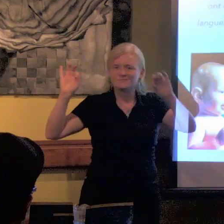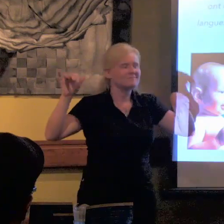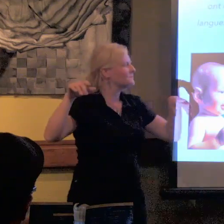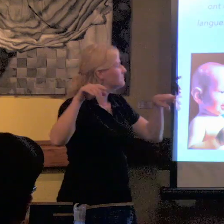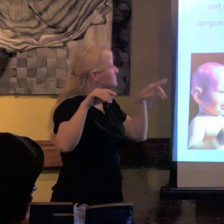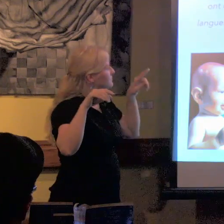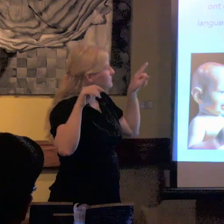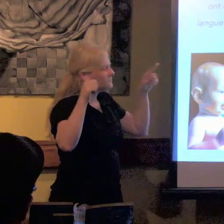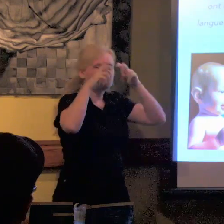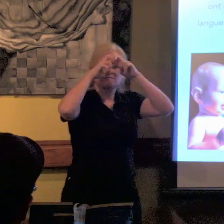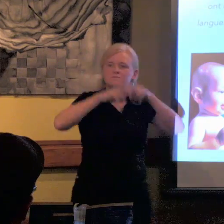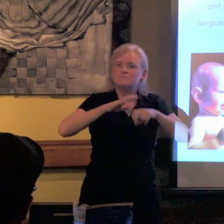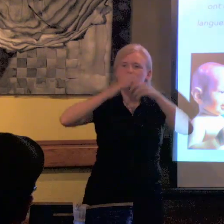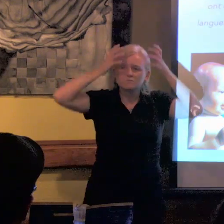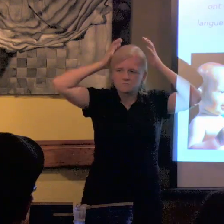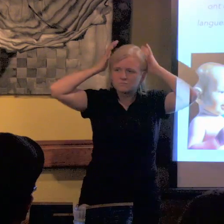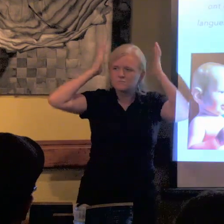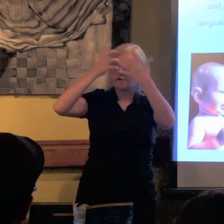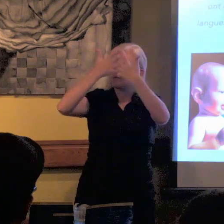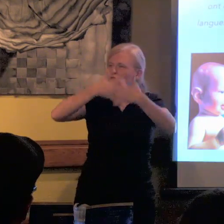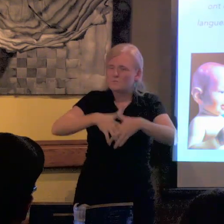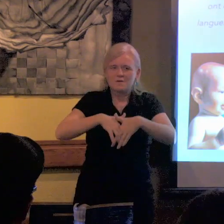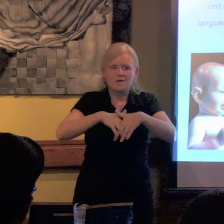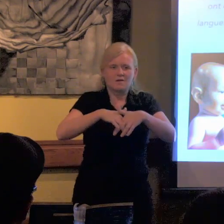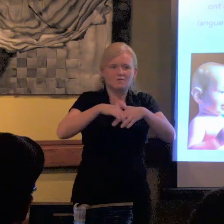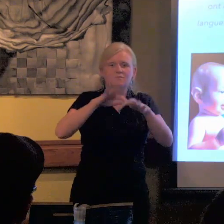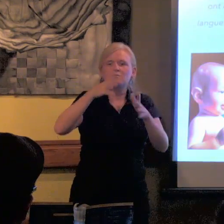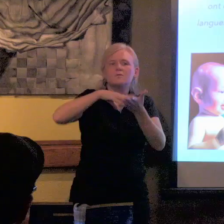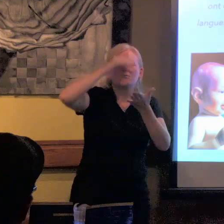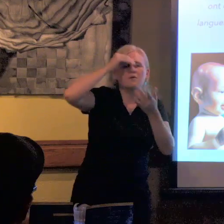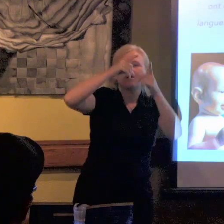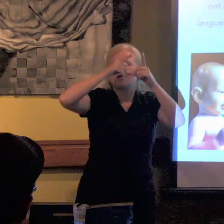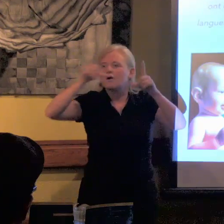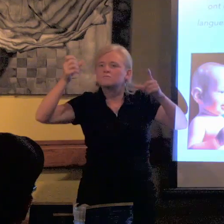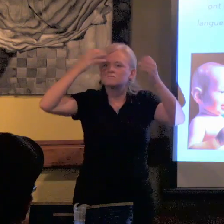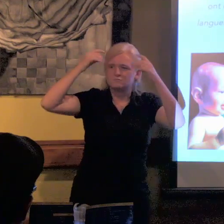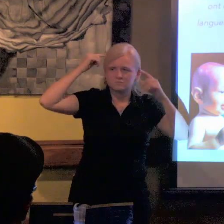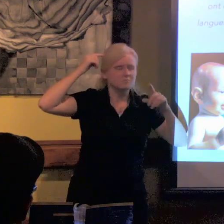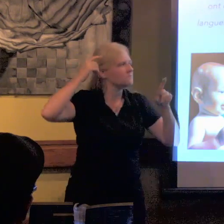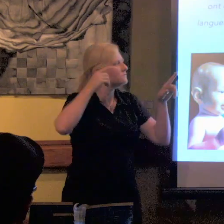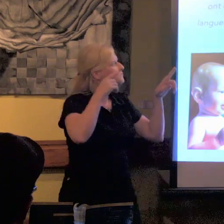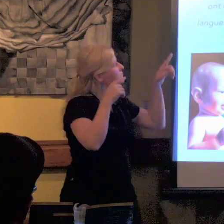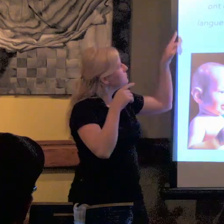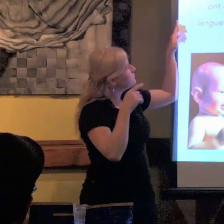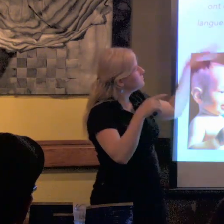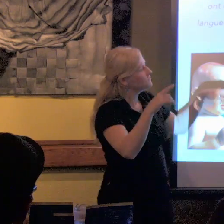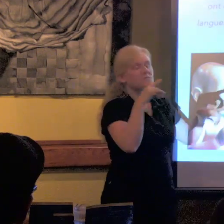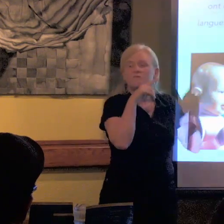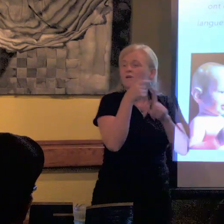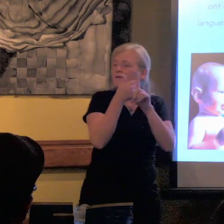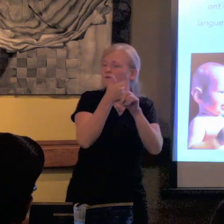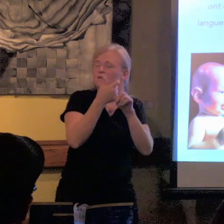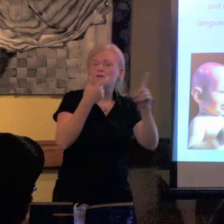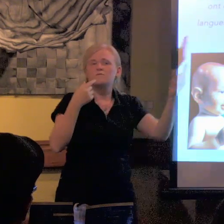oui, bon, tant mieux. Alors, c'est une chercheure, en fait, une neurologue, qui s'intéresse au développement du cerveau,